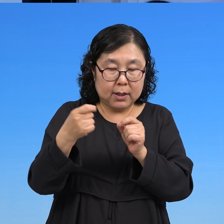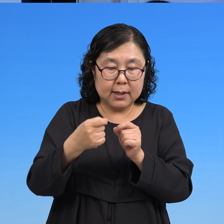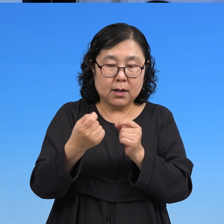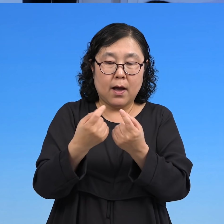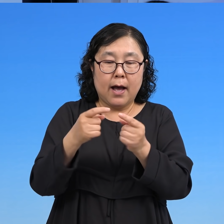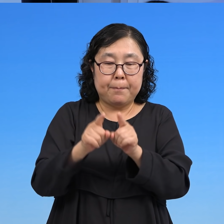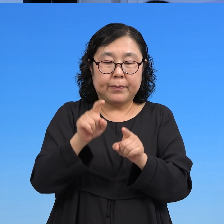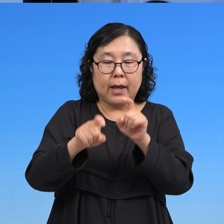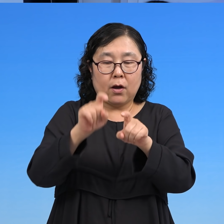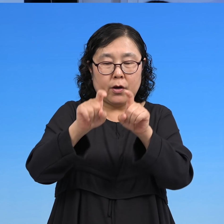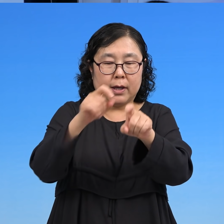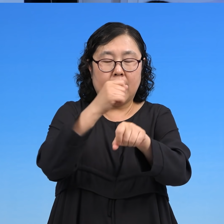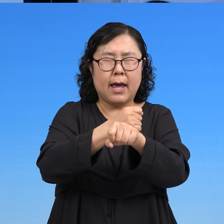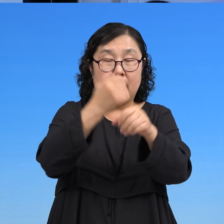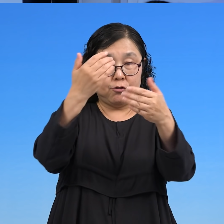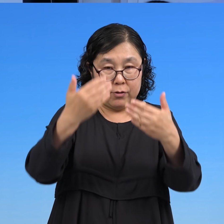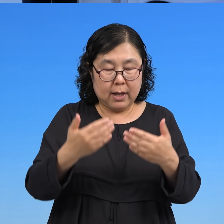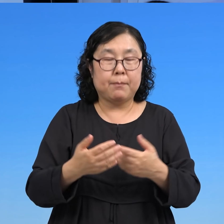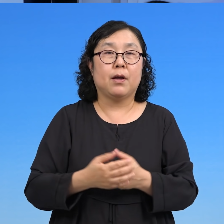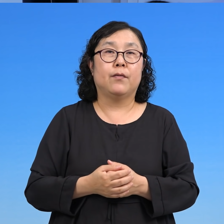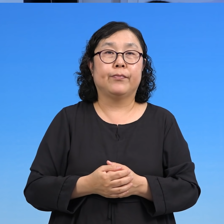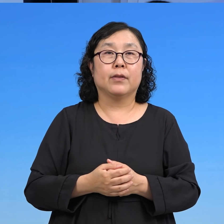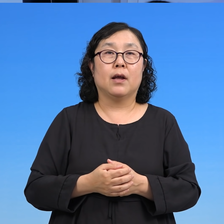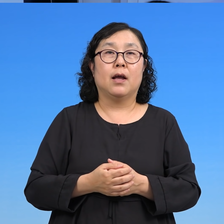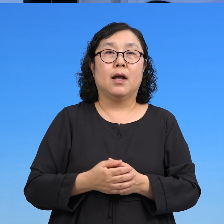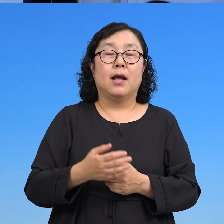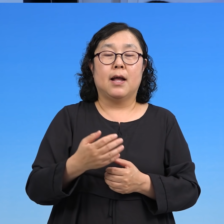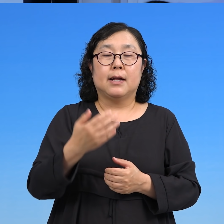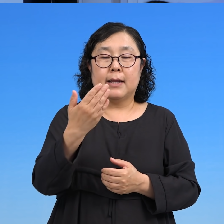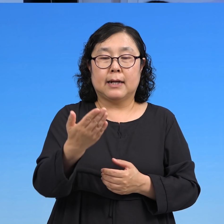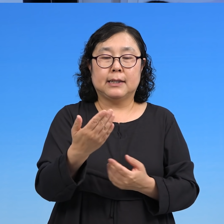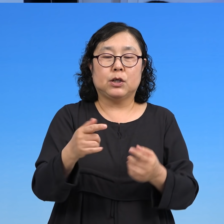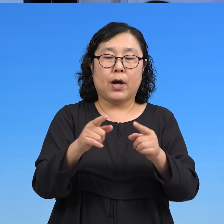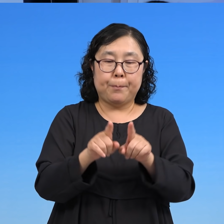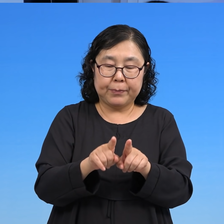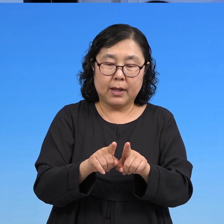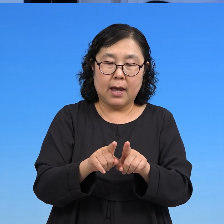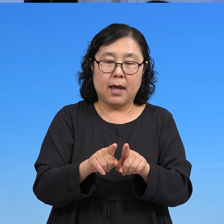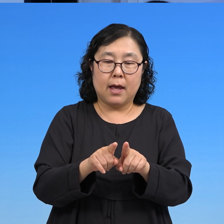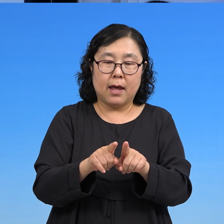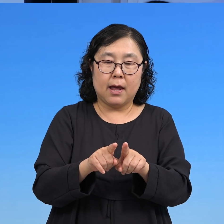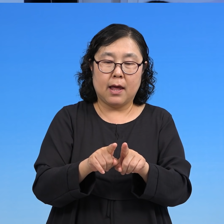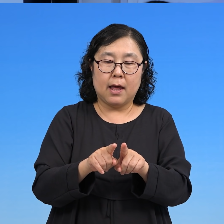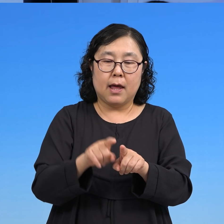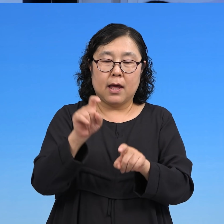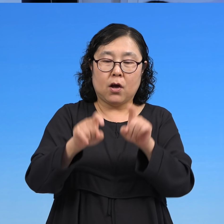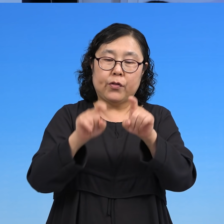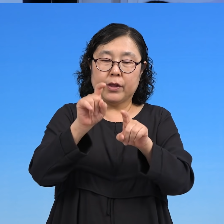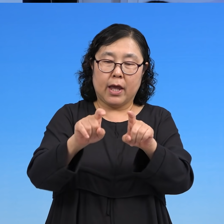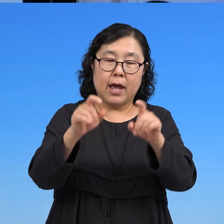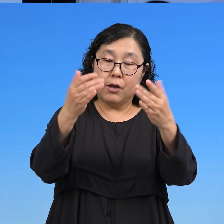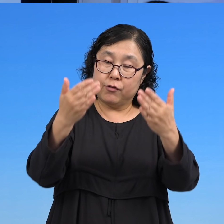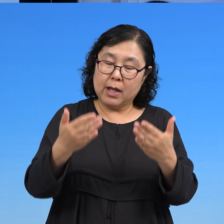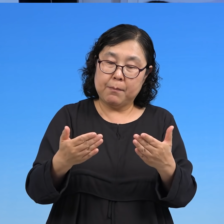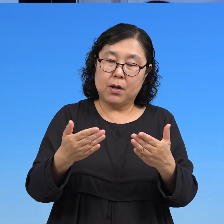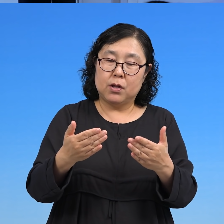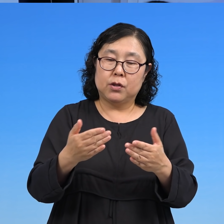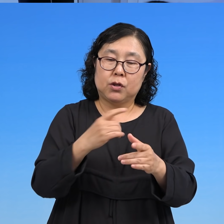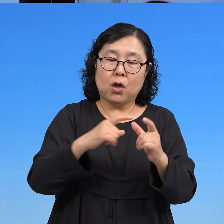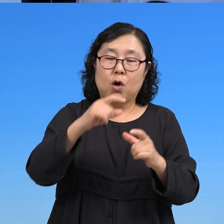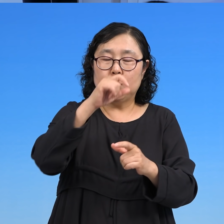곁에서 함께 걷게 해준다면, 하지만 제가 당신 곁에서 함께 걷게 해준다면 훨씬 나아질